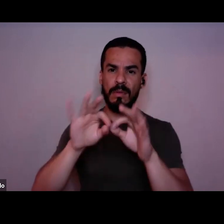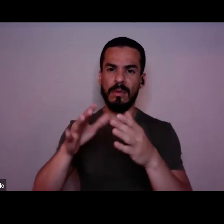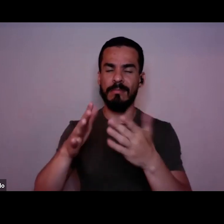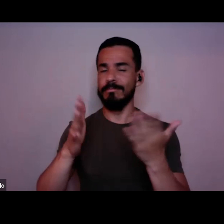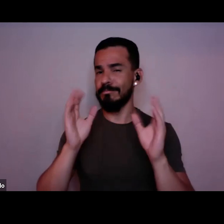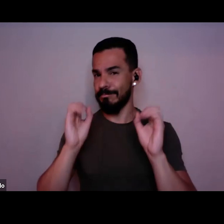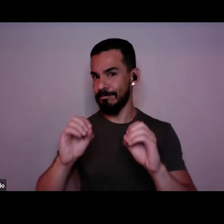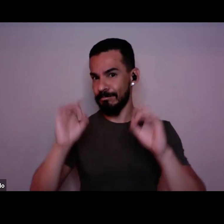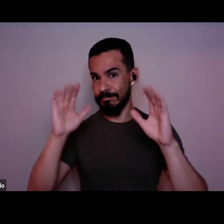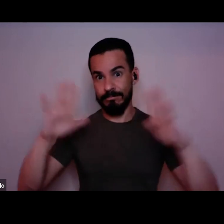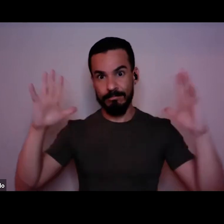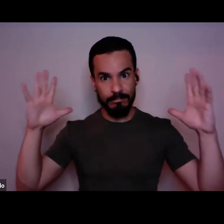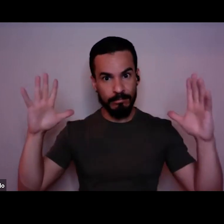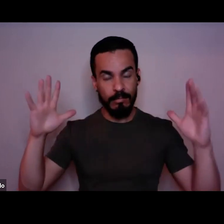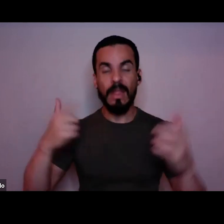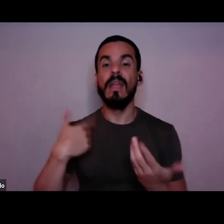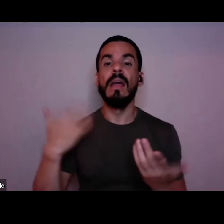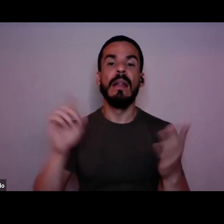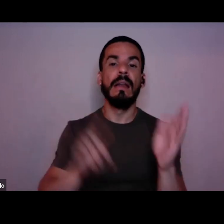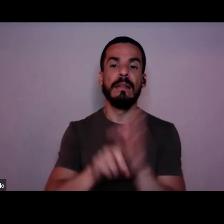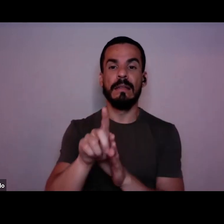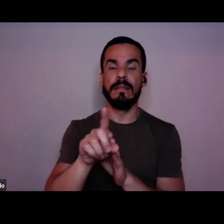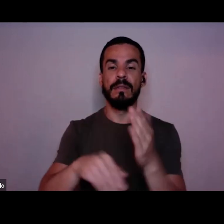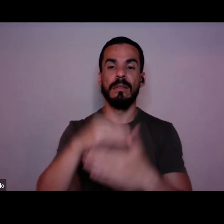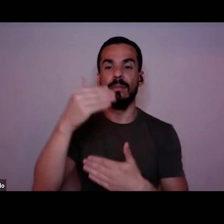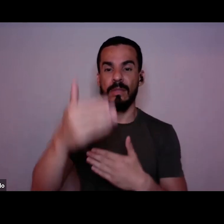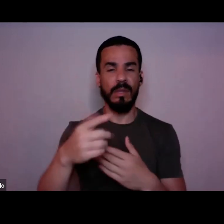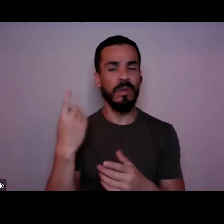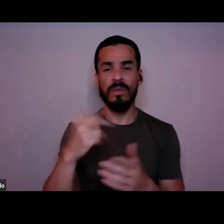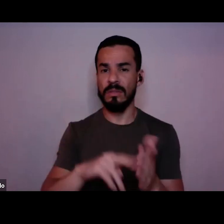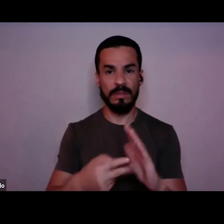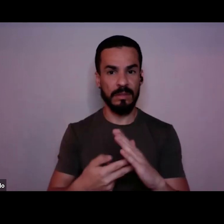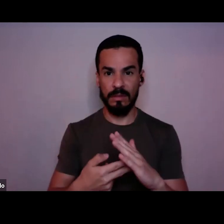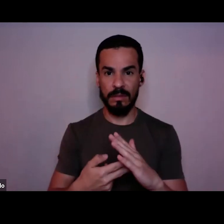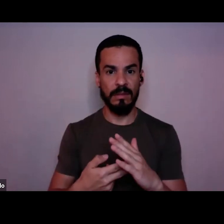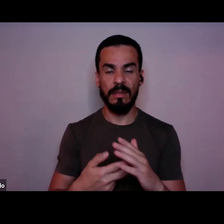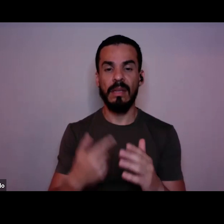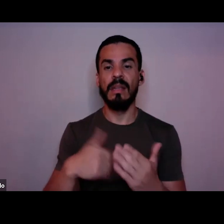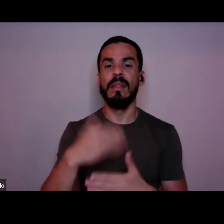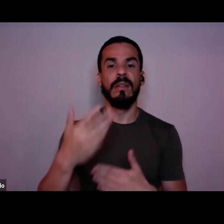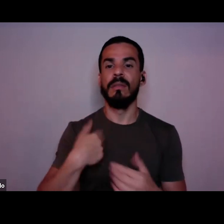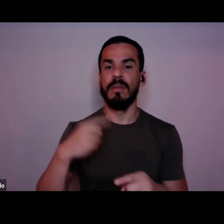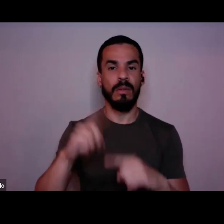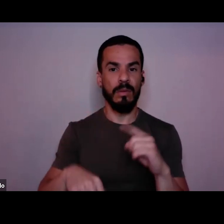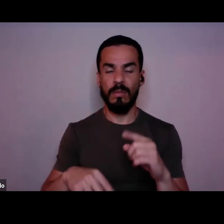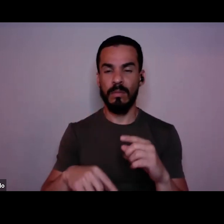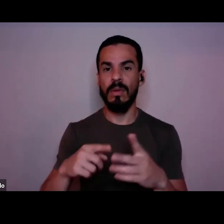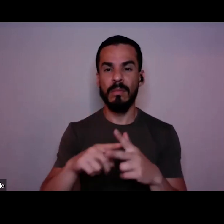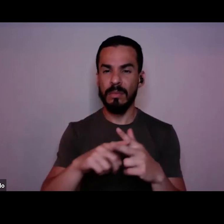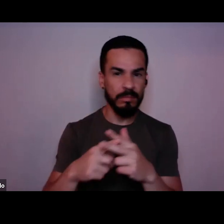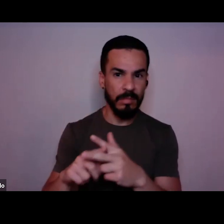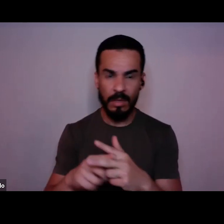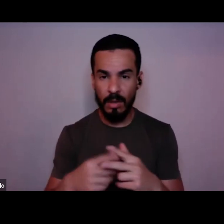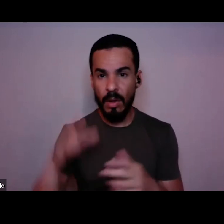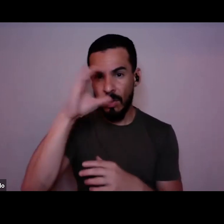impresionante sobre el desarrollo posterior pero no significa que después no podamos repararlo o